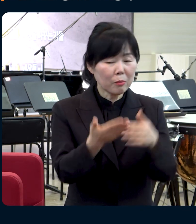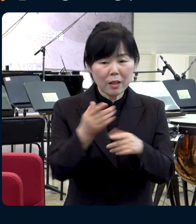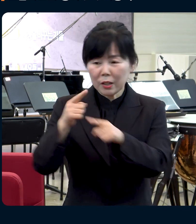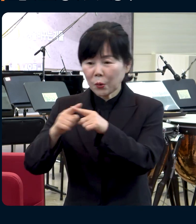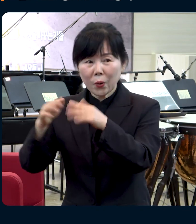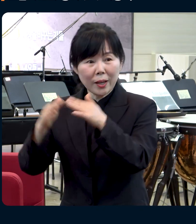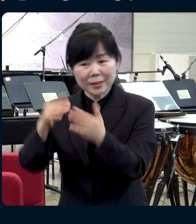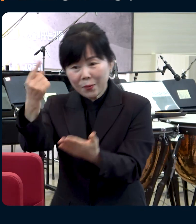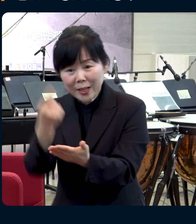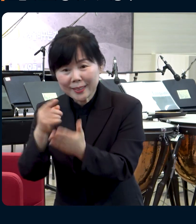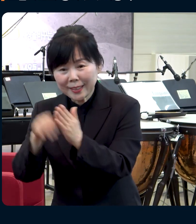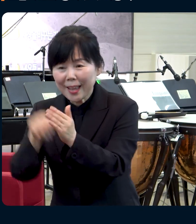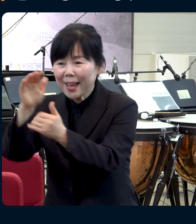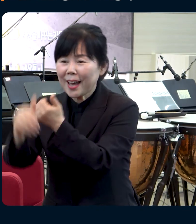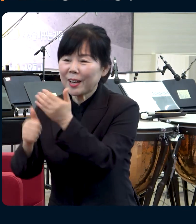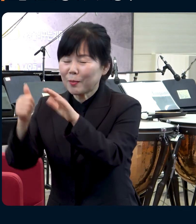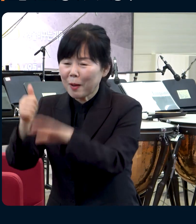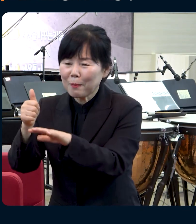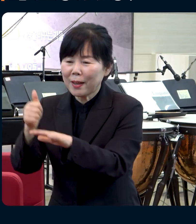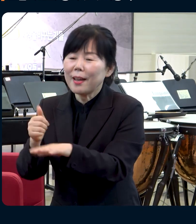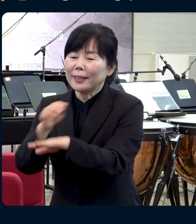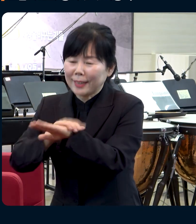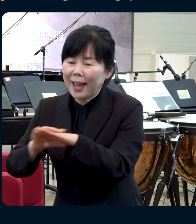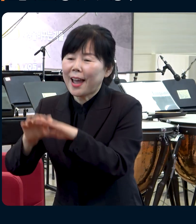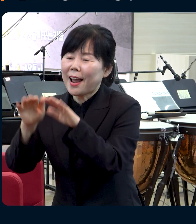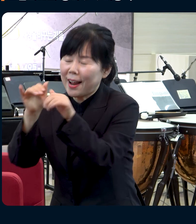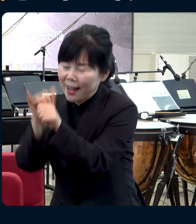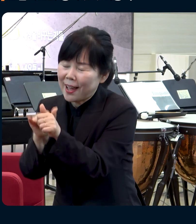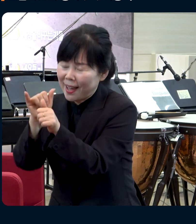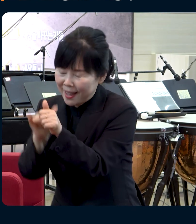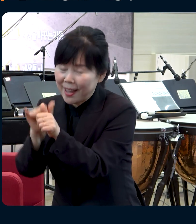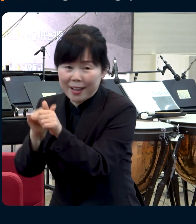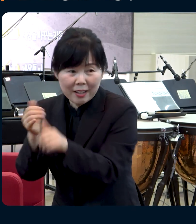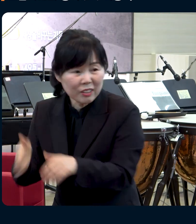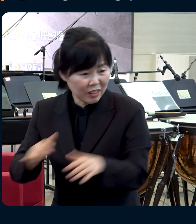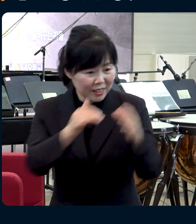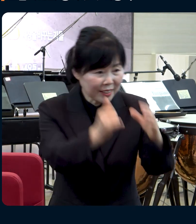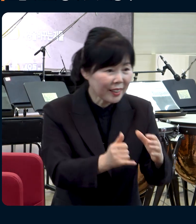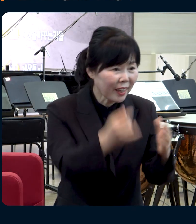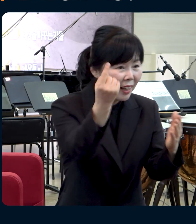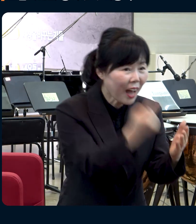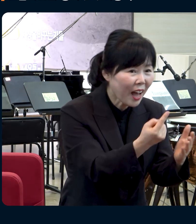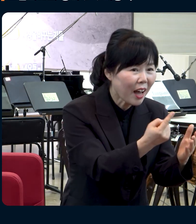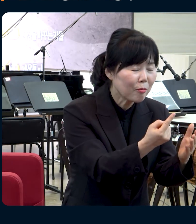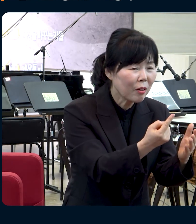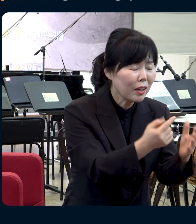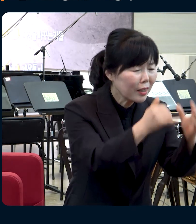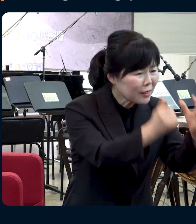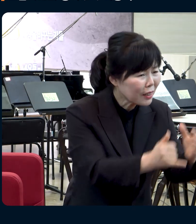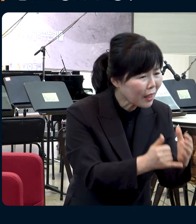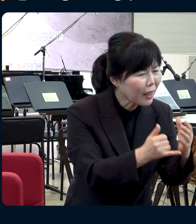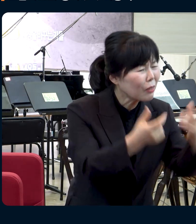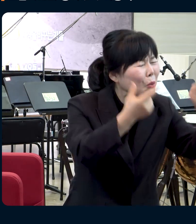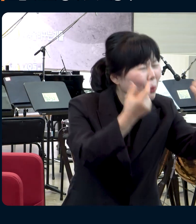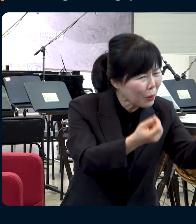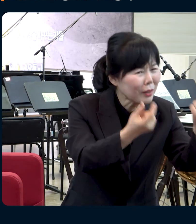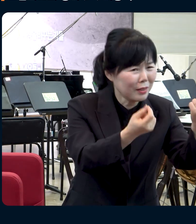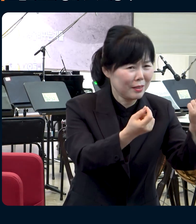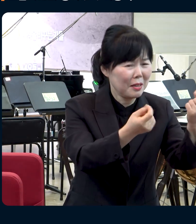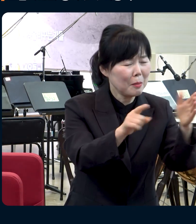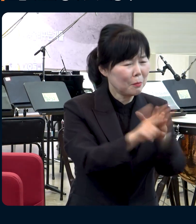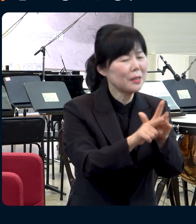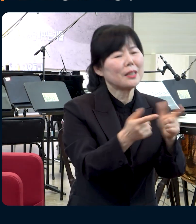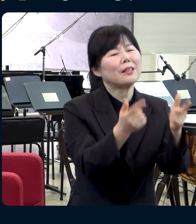우리가 하나님을 잘 섬기는 것 같지만은 세상 나가면은 금방 마음이 바뀔 수가 있어요. 그래서 우리 마음이 항상 동일한